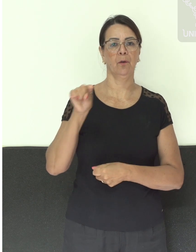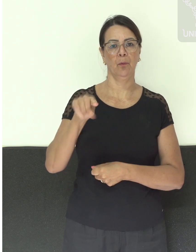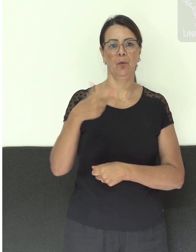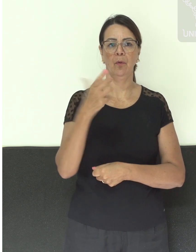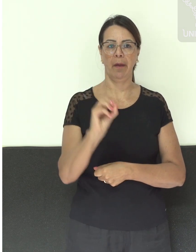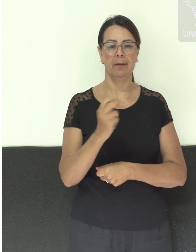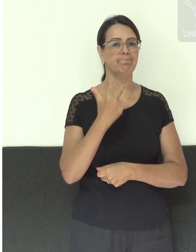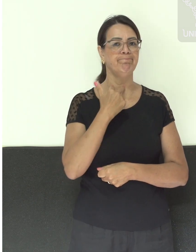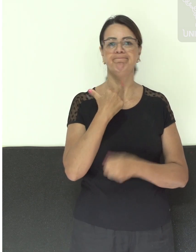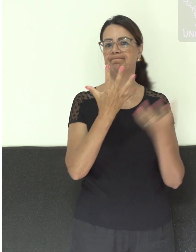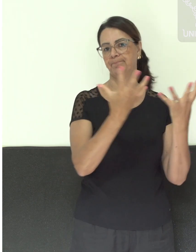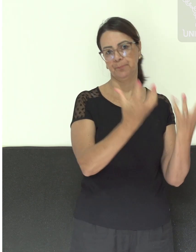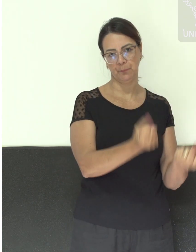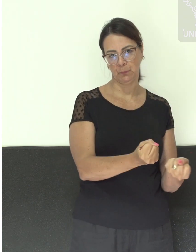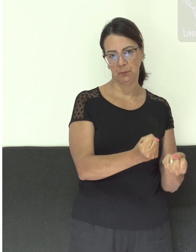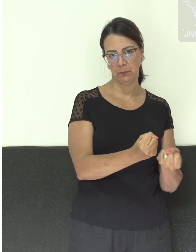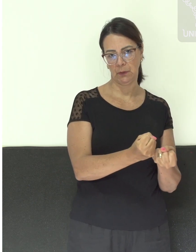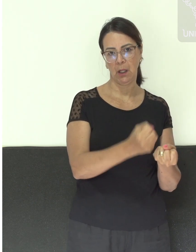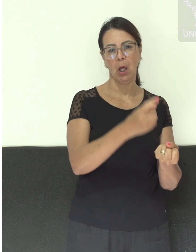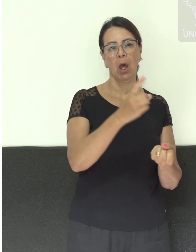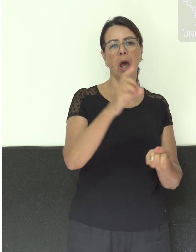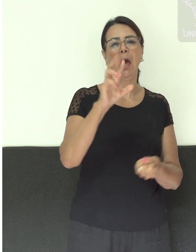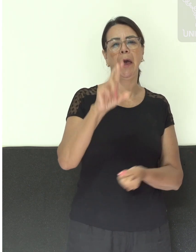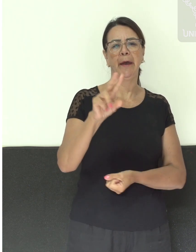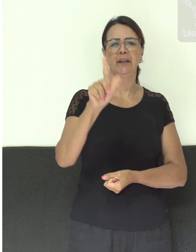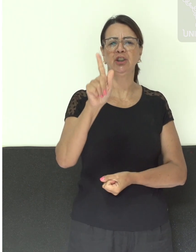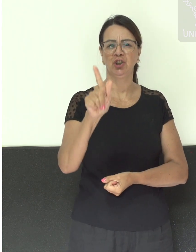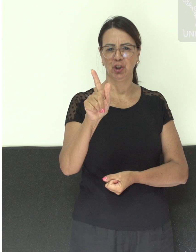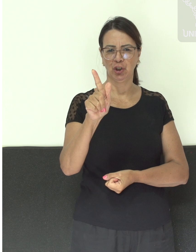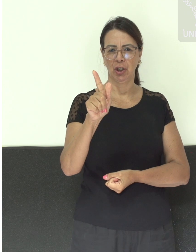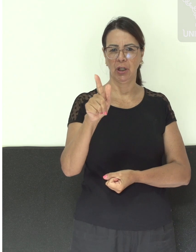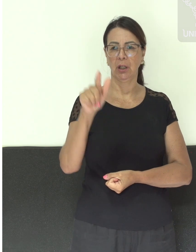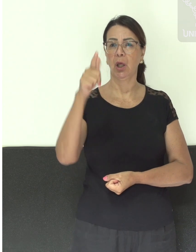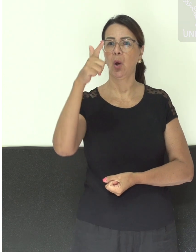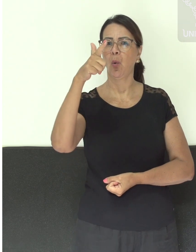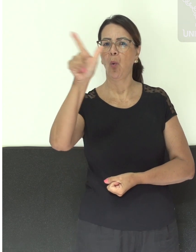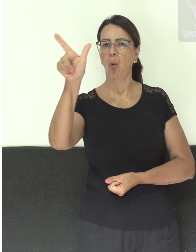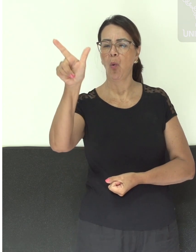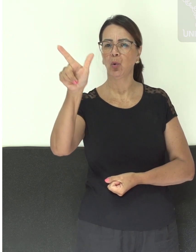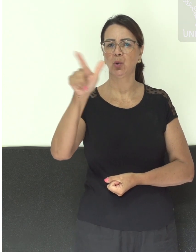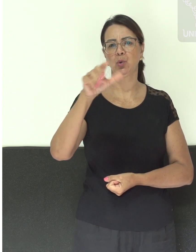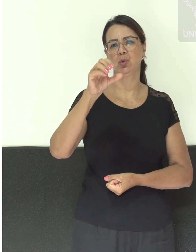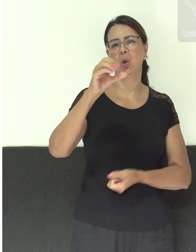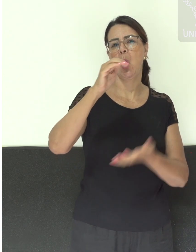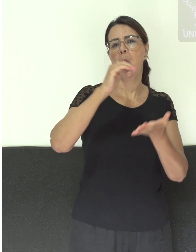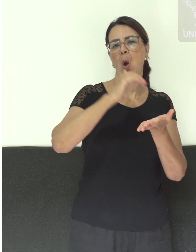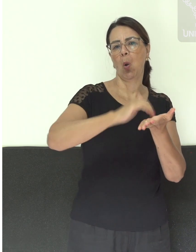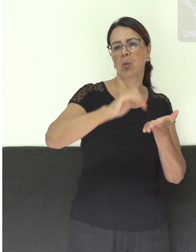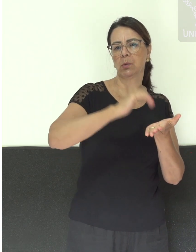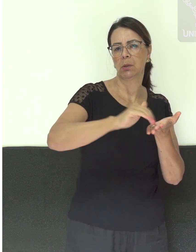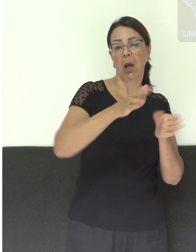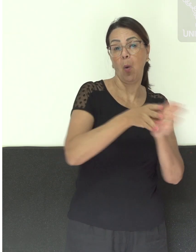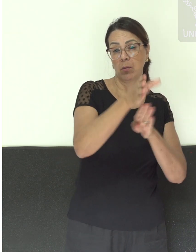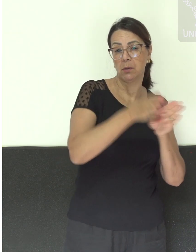9.10. Não serão aceitas cédulas de identidade fornecidas por ordens ou conselhos de classe, como,